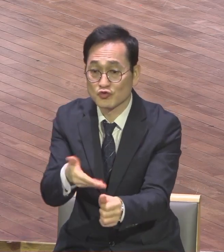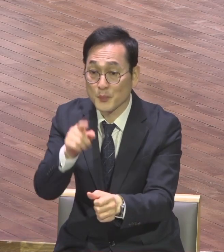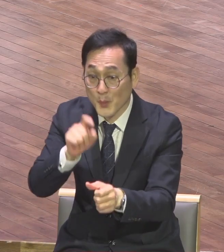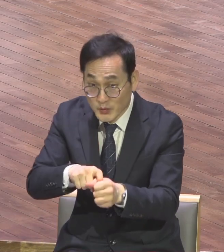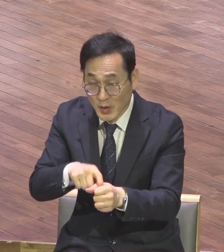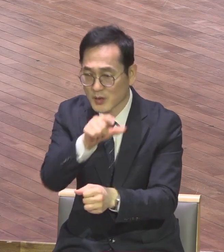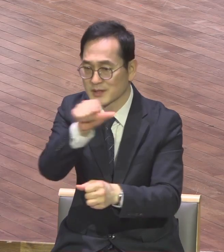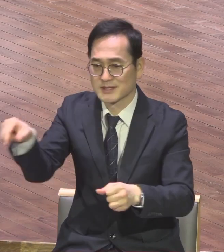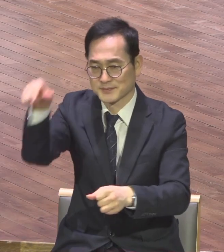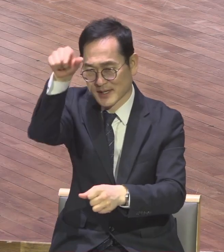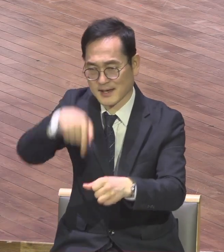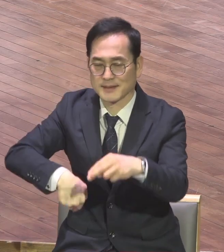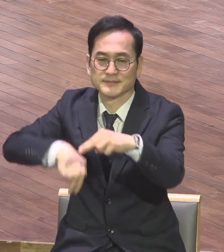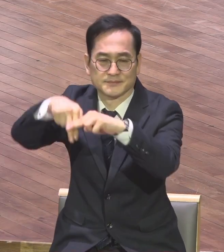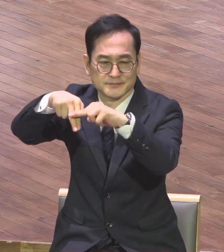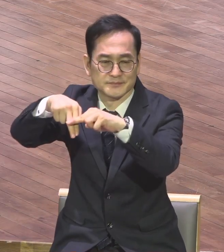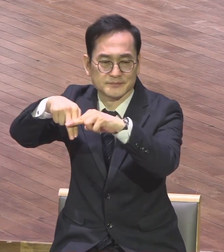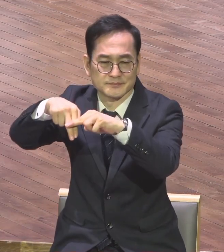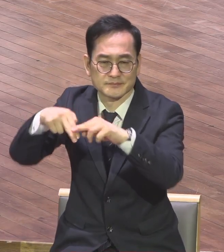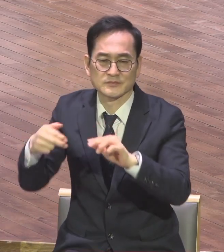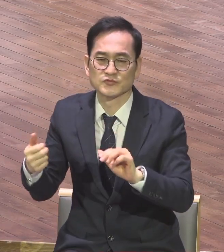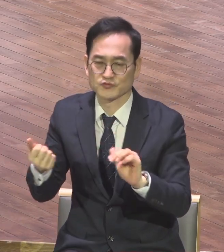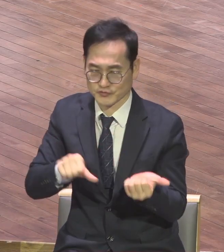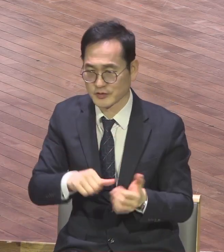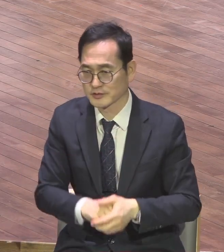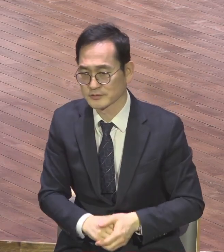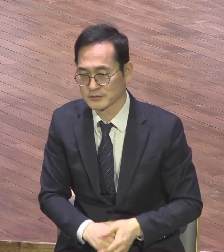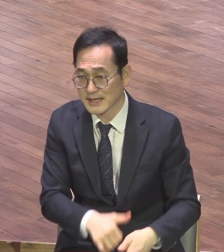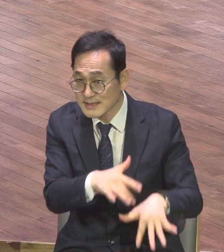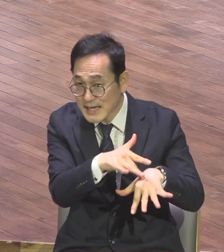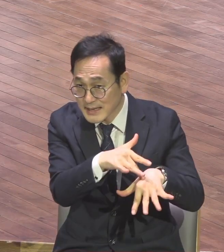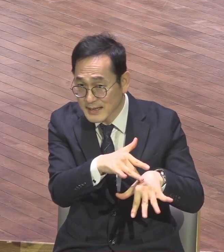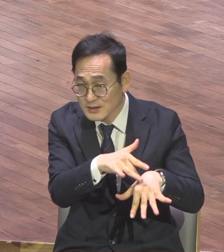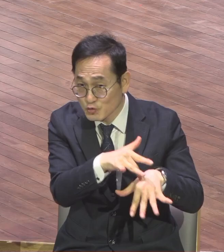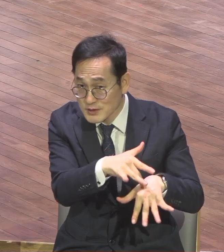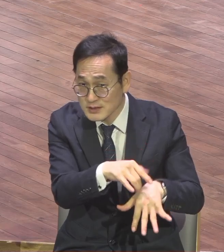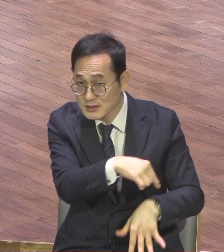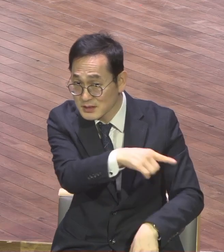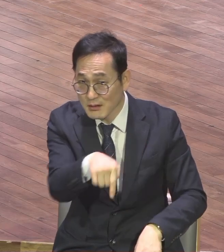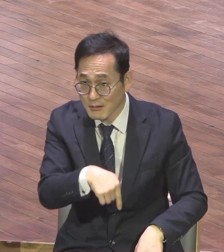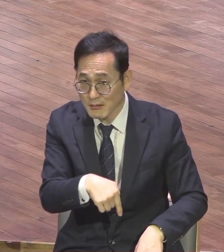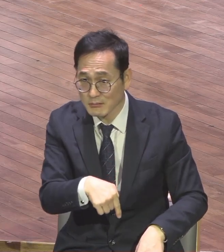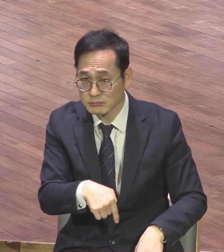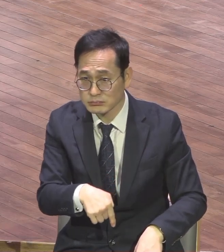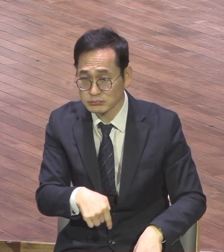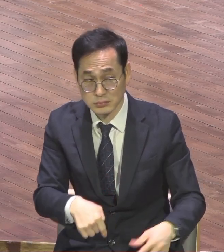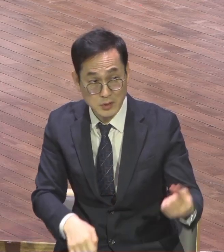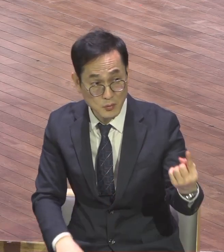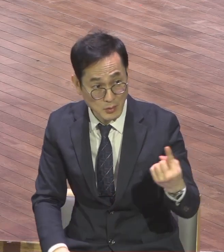지셨다. 이제는 마귀, 사단, 귀신 상관없어요.